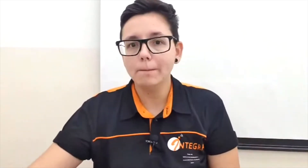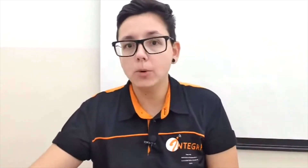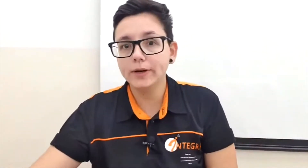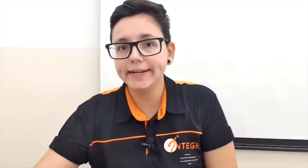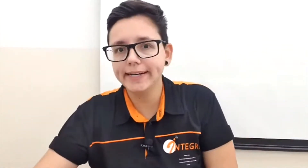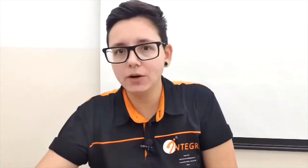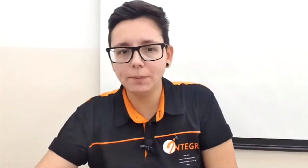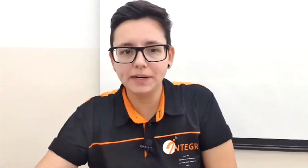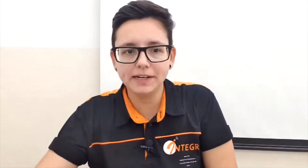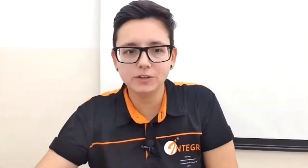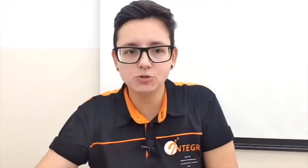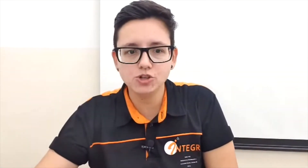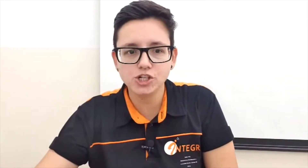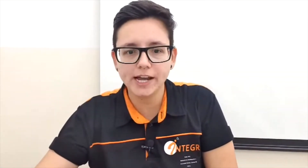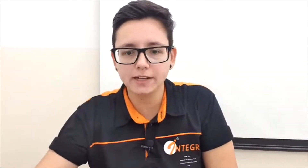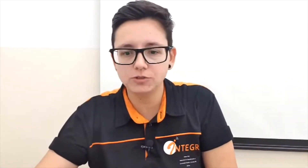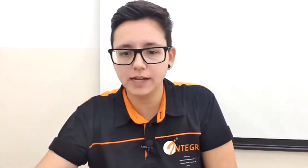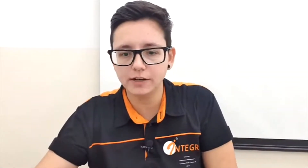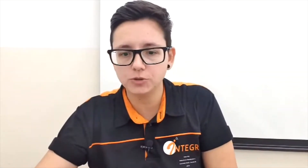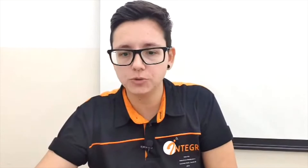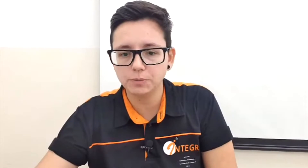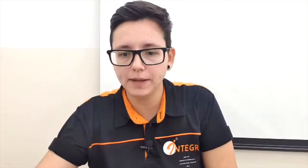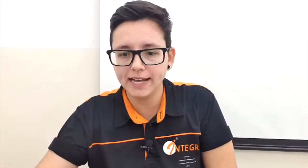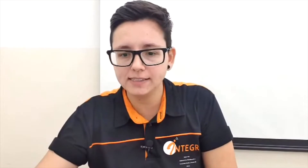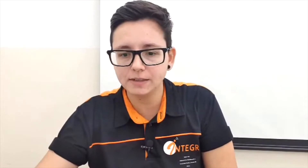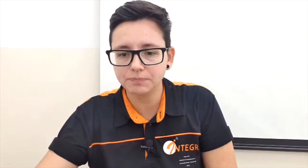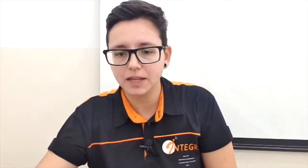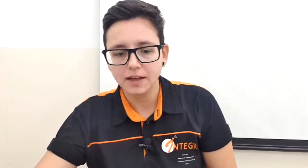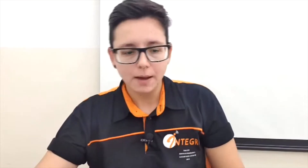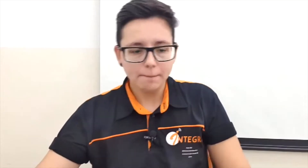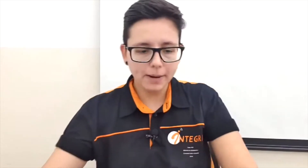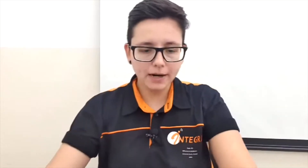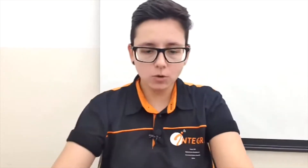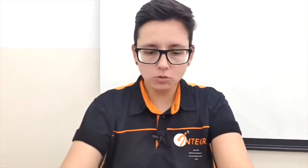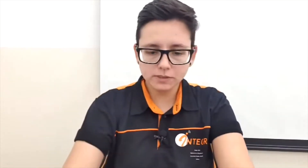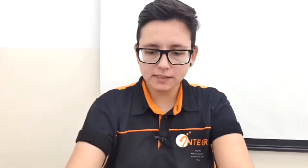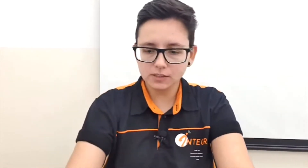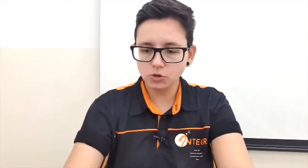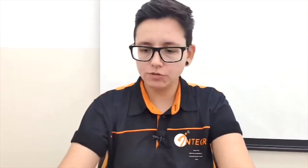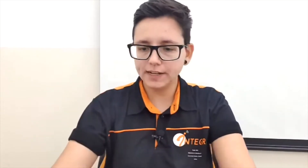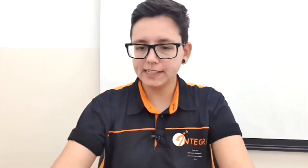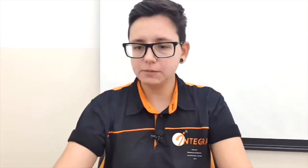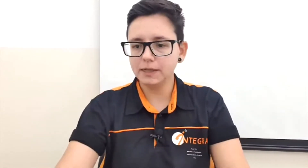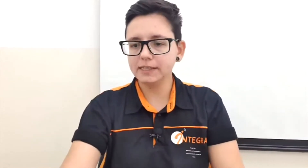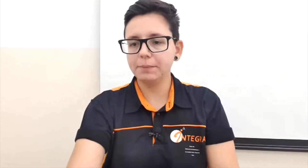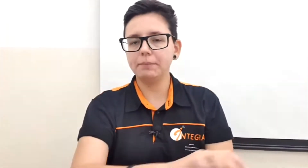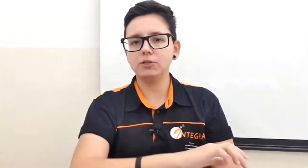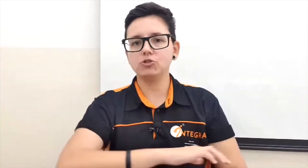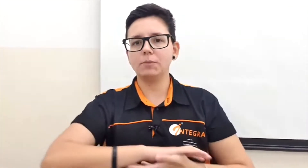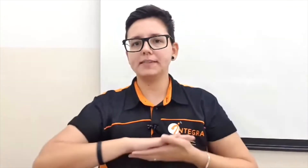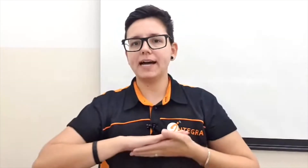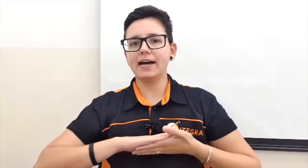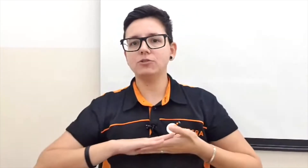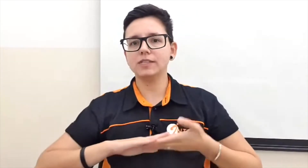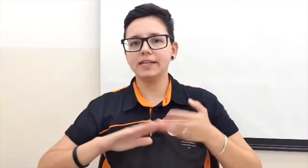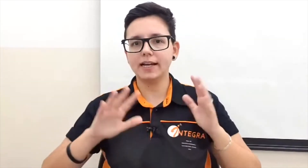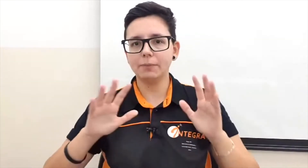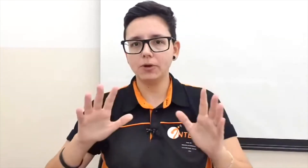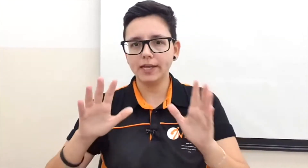por não aprender do jeito certo. Beleza? Perguntas e dúvidas, manda para mim nos comentários que daqui a pouquinho